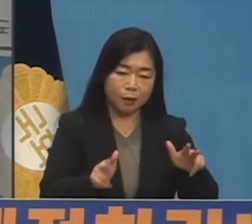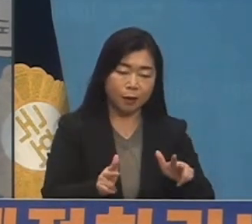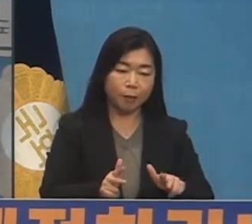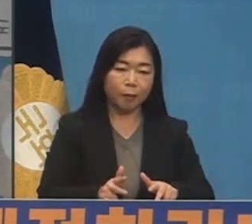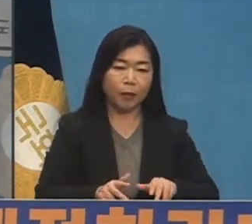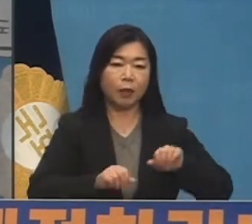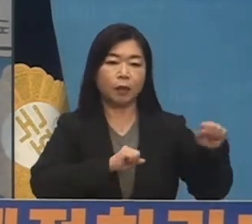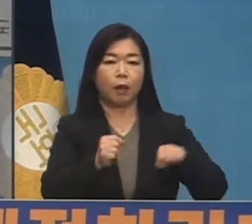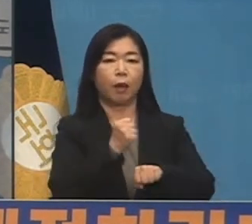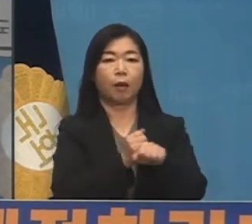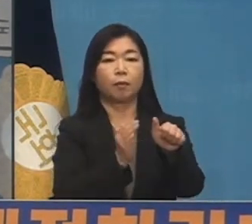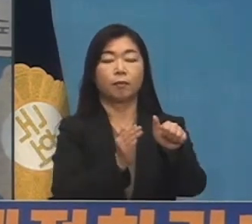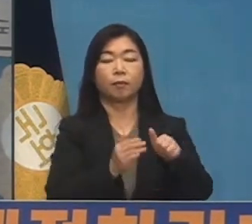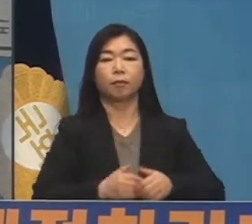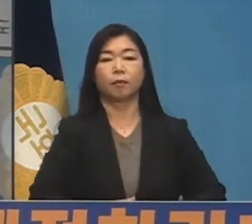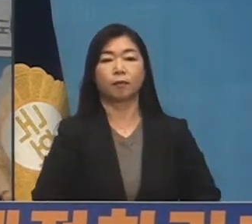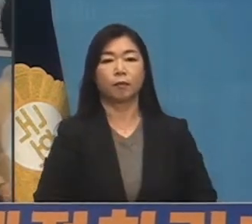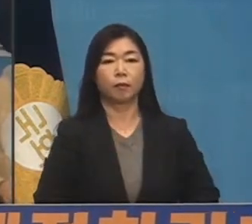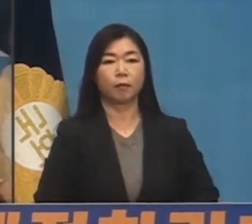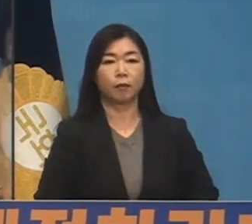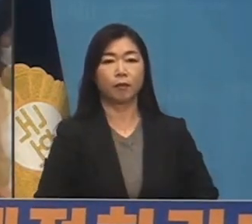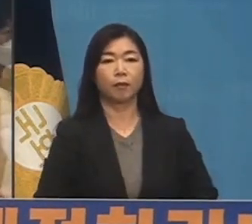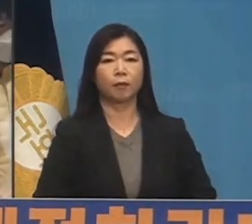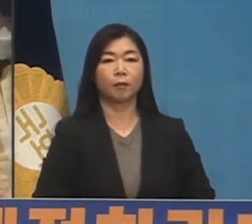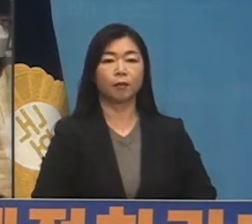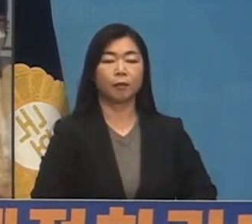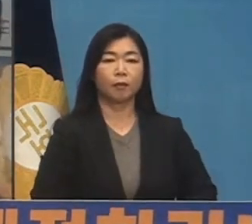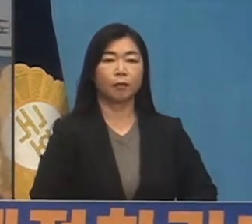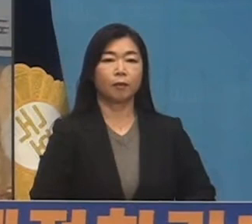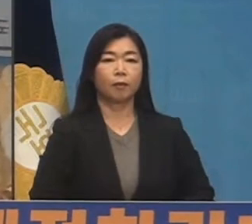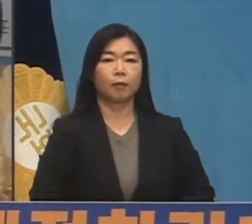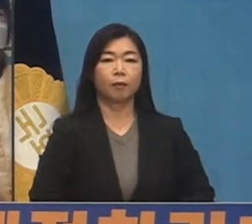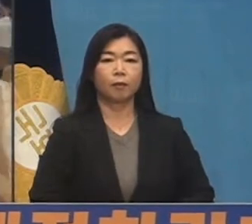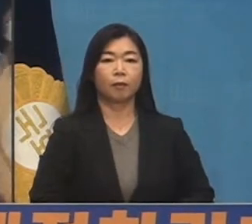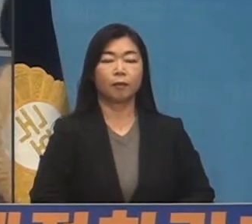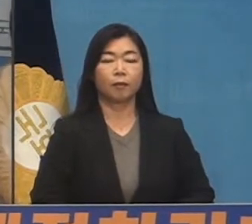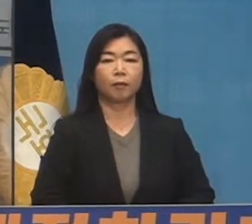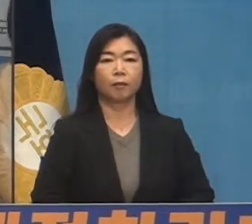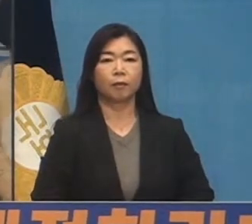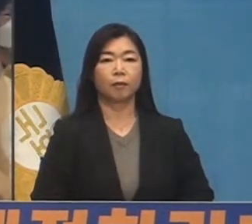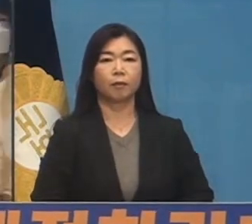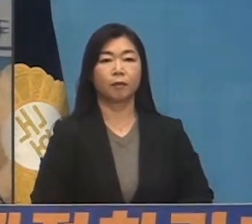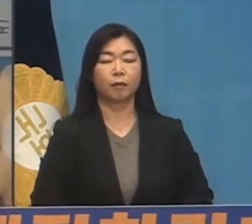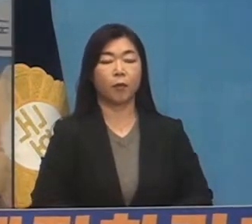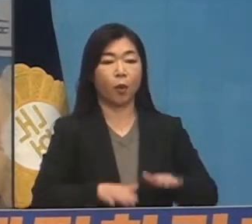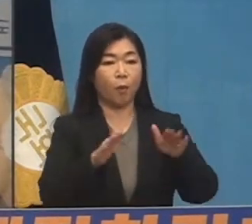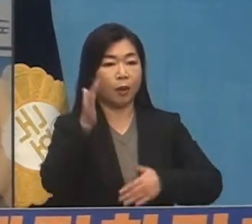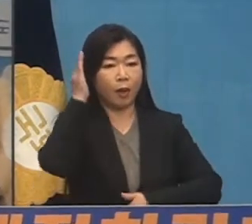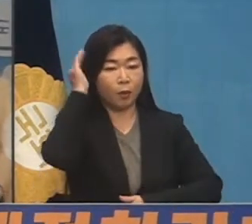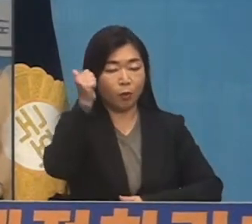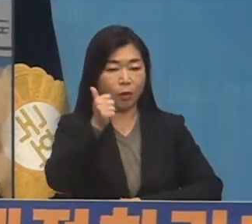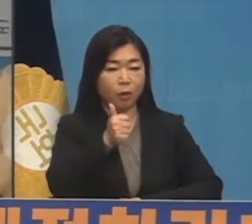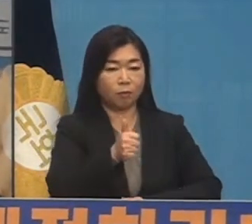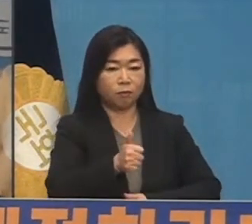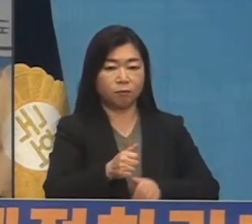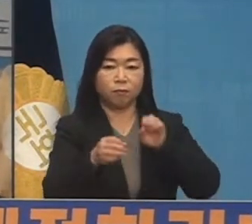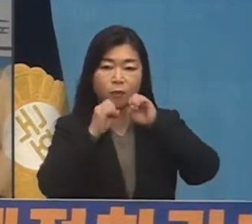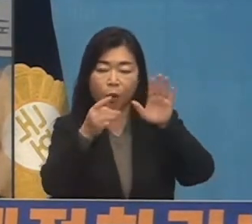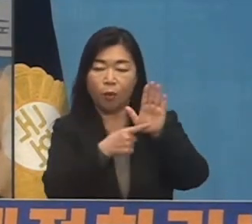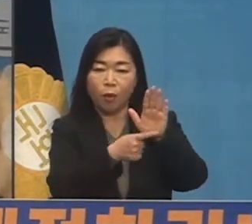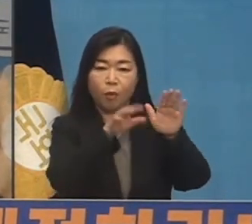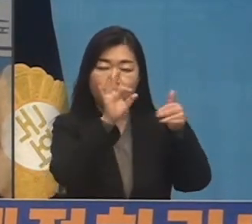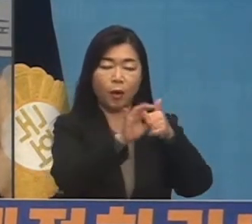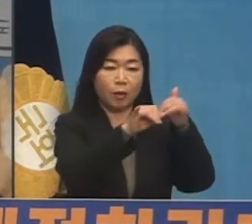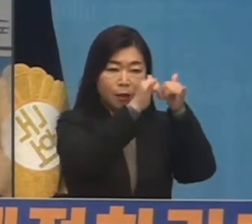즉각 나서야 한다. 이번 대선 전